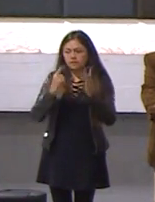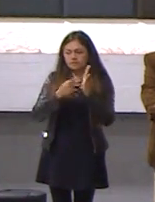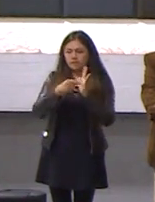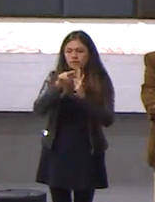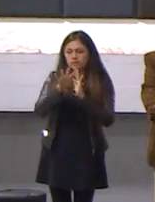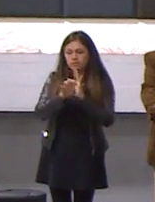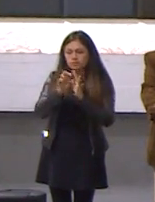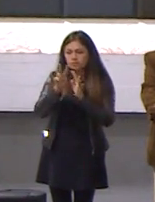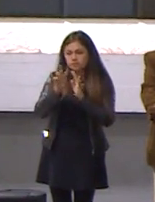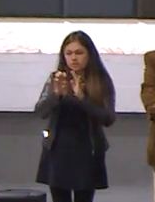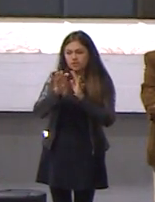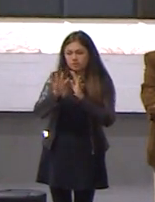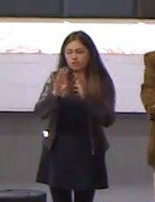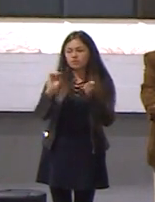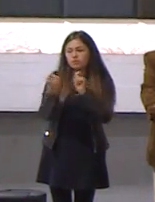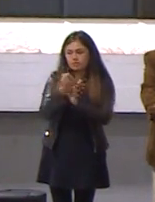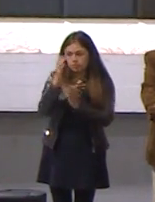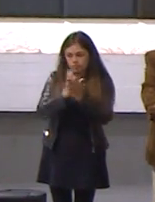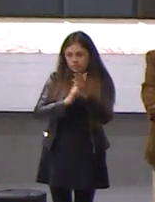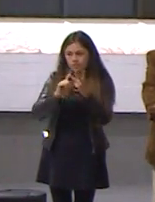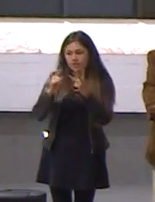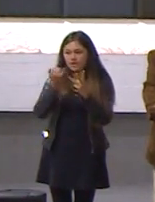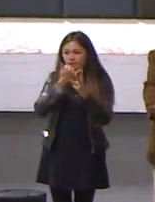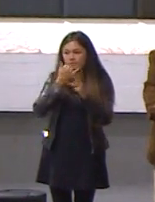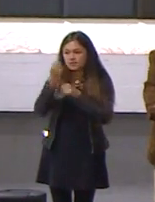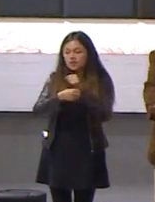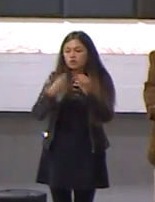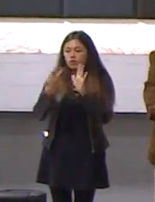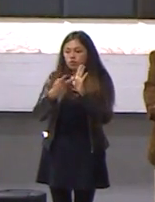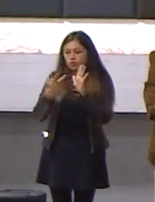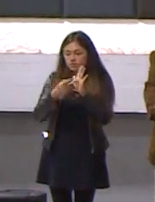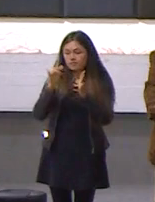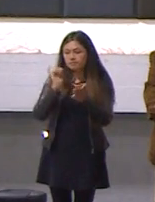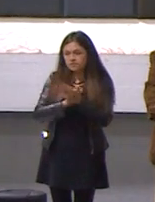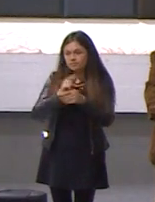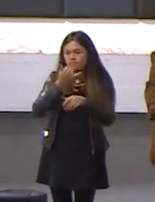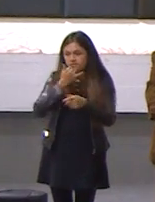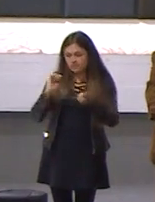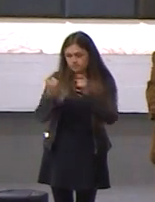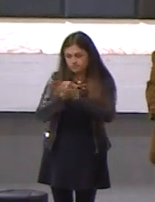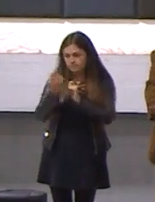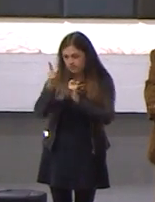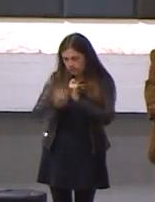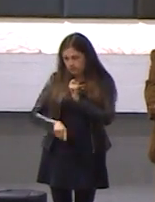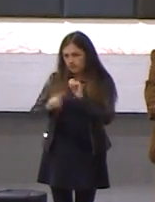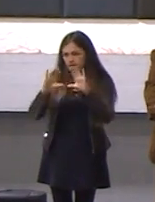1984 y en el año 2000 como una referencia temporal importante